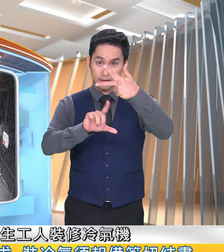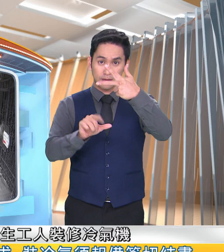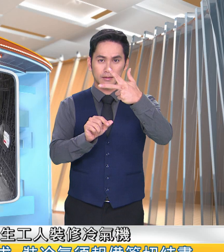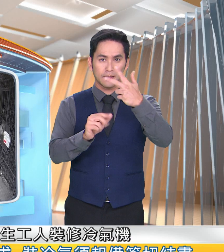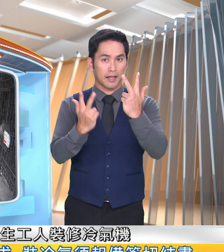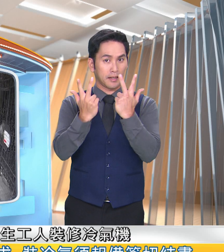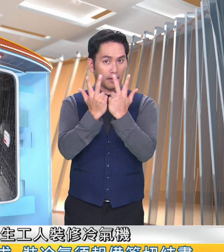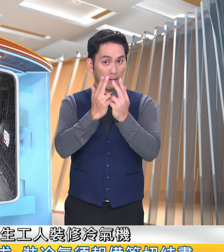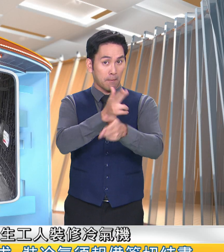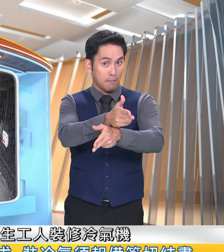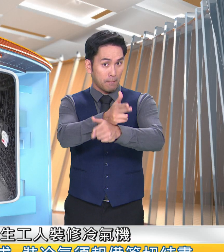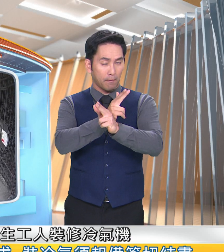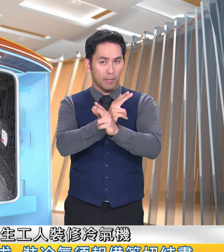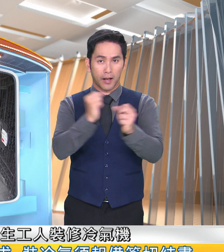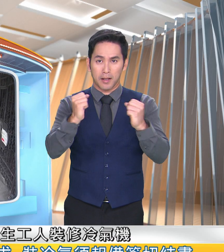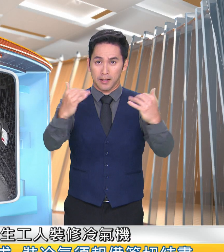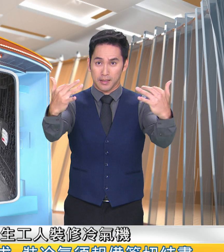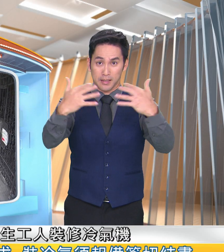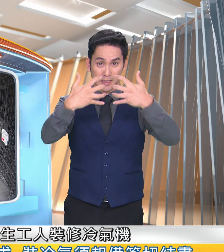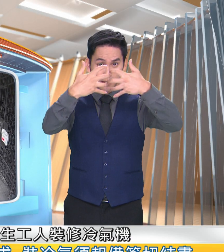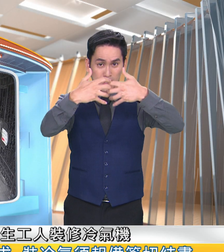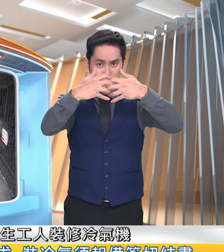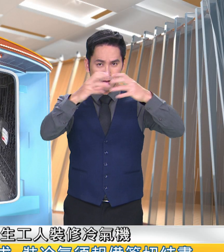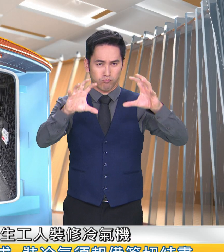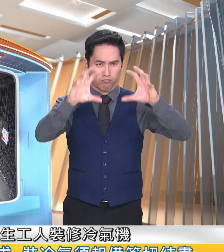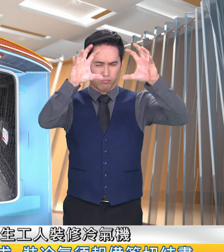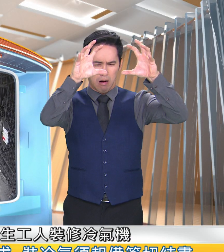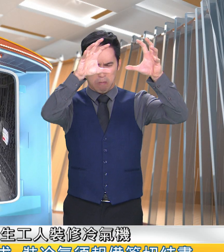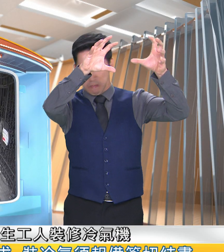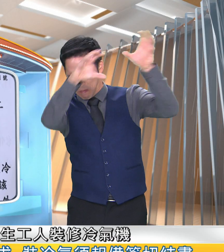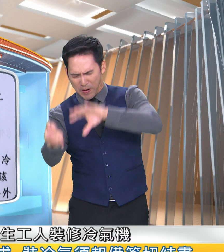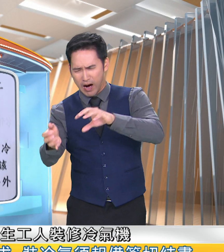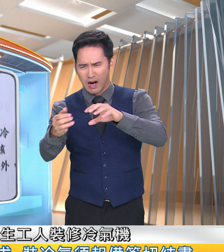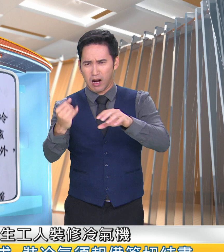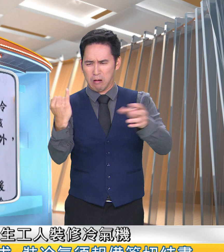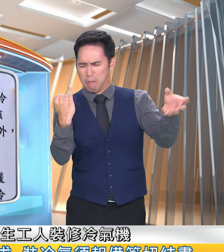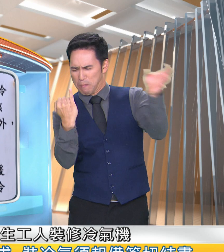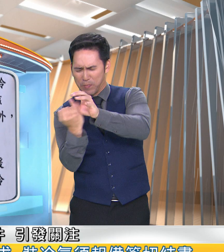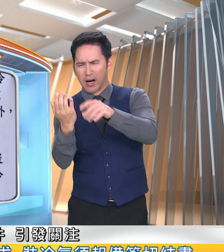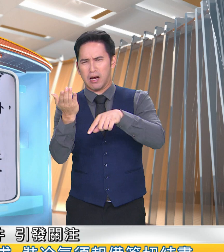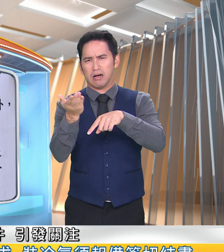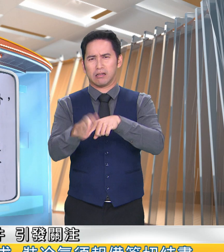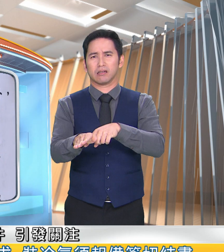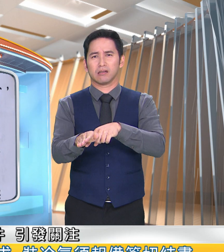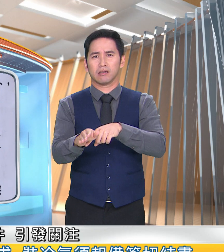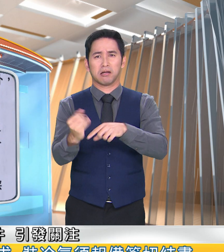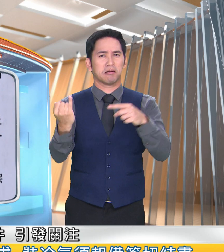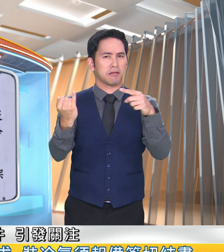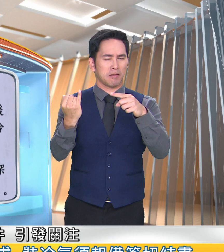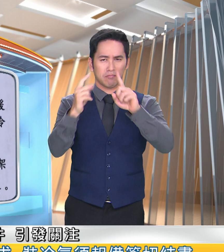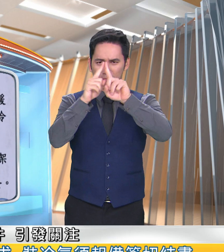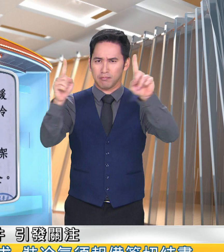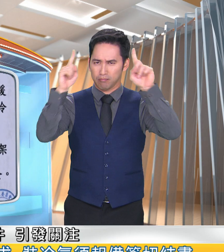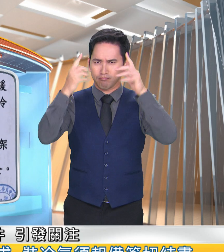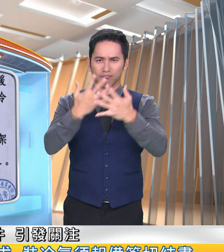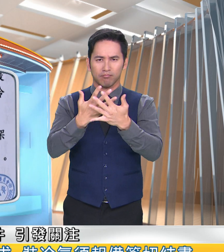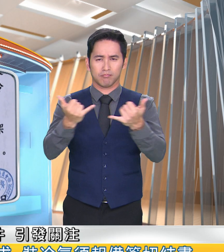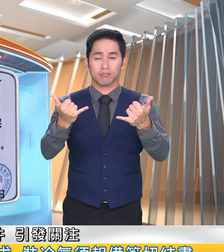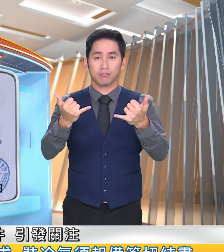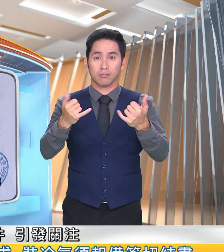新北市板桥七月发生工人装修冷气机砸死女大生的事件，引发